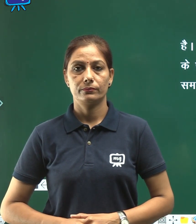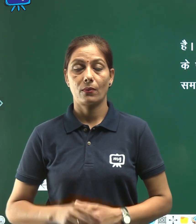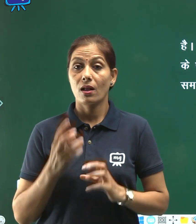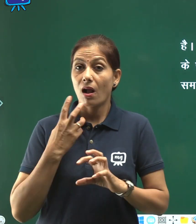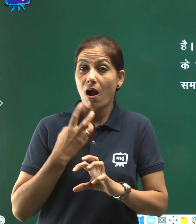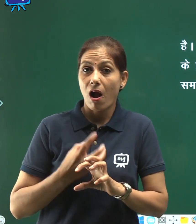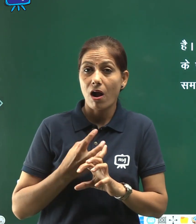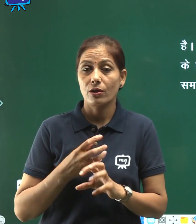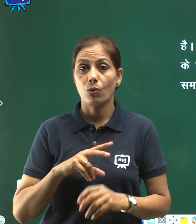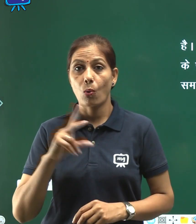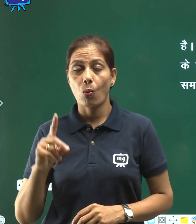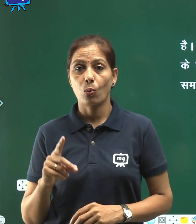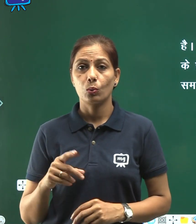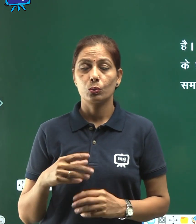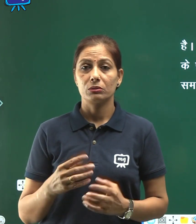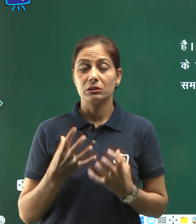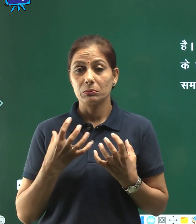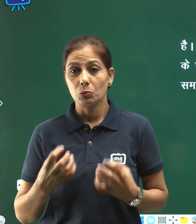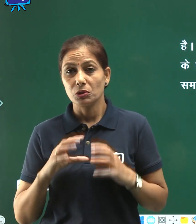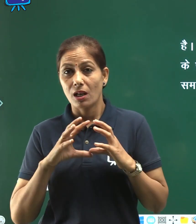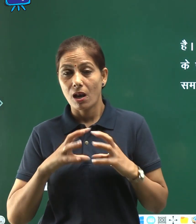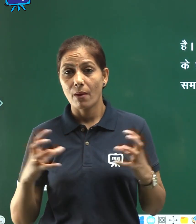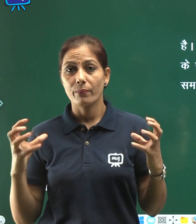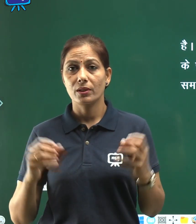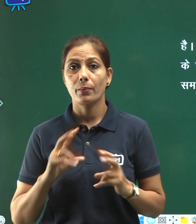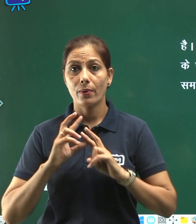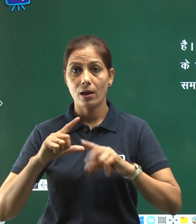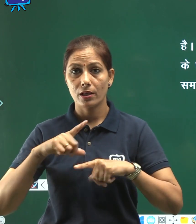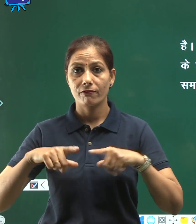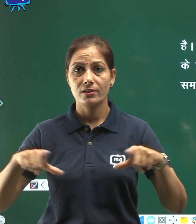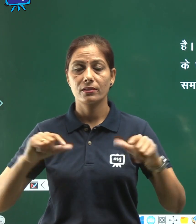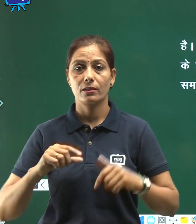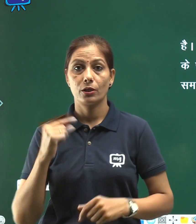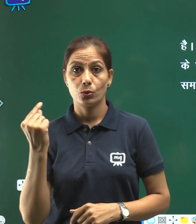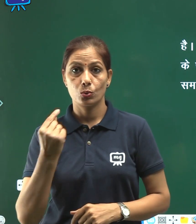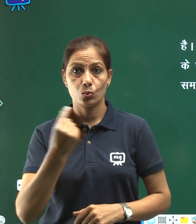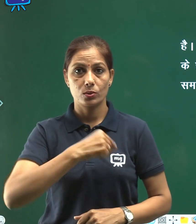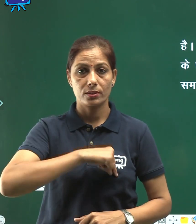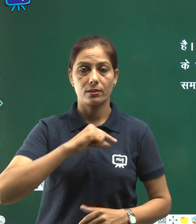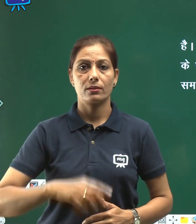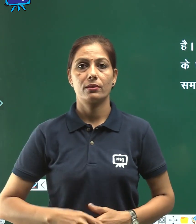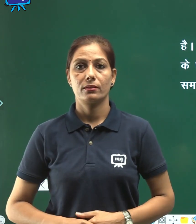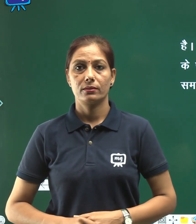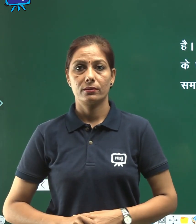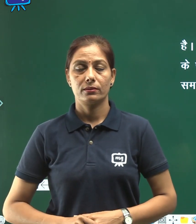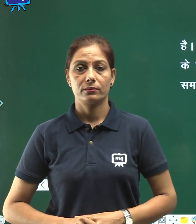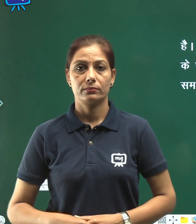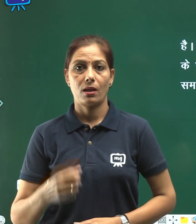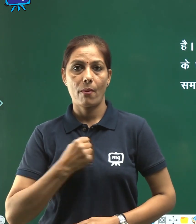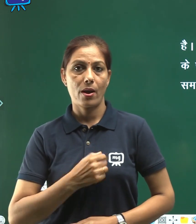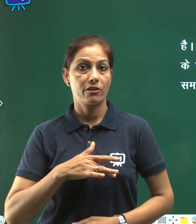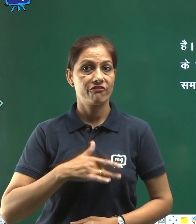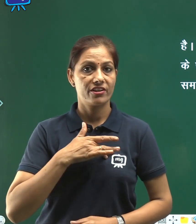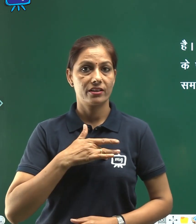कठिन और बोझिल भाषा के प्रयोग से हमारे भाव